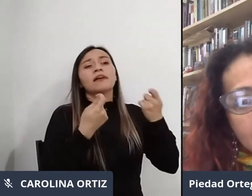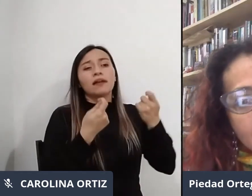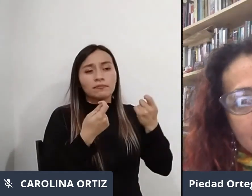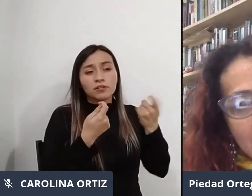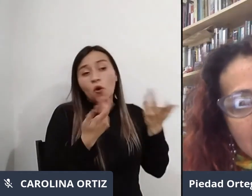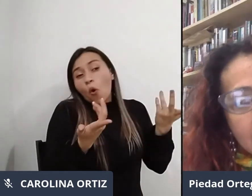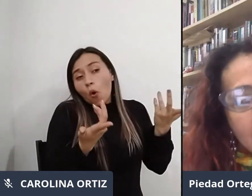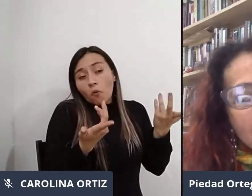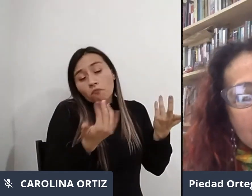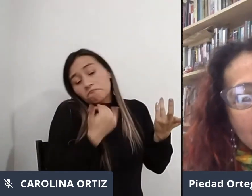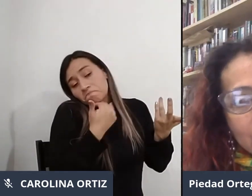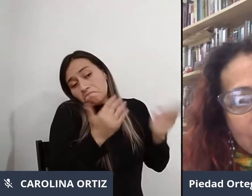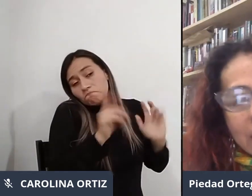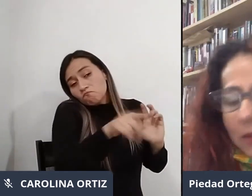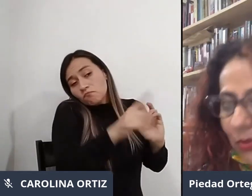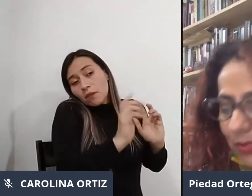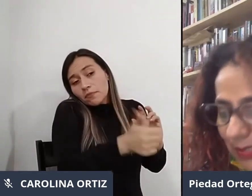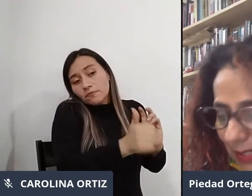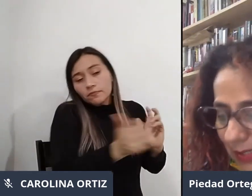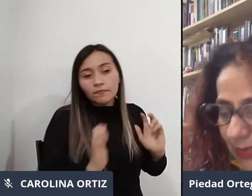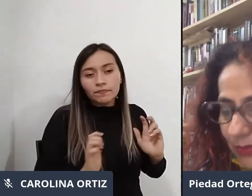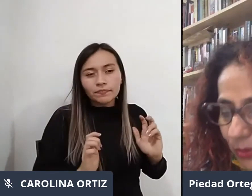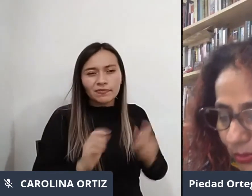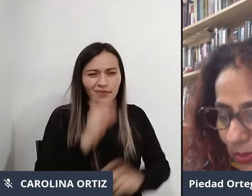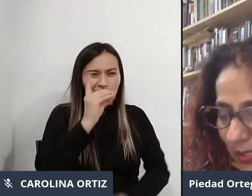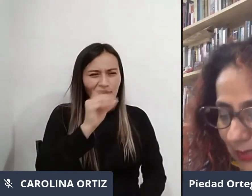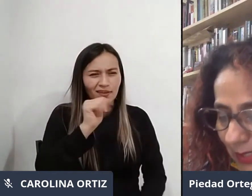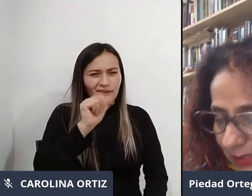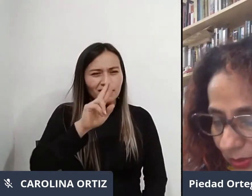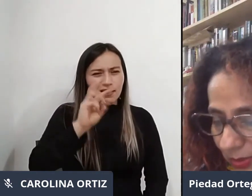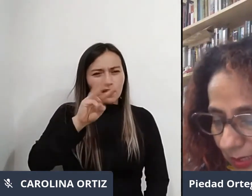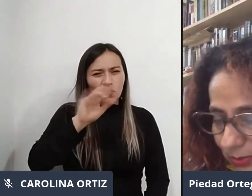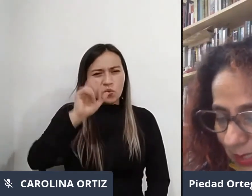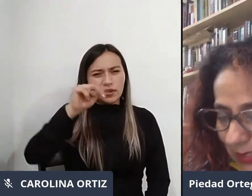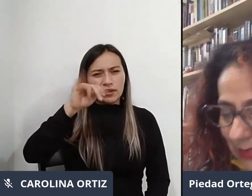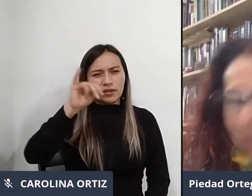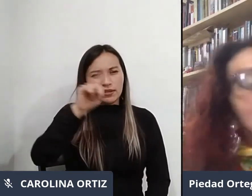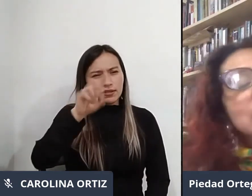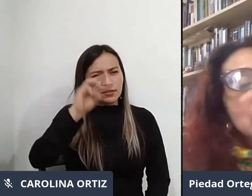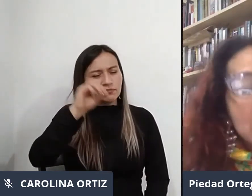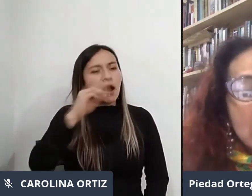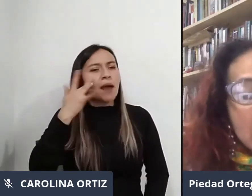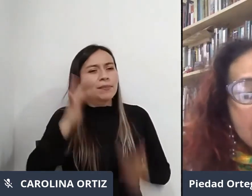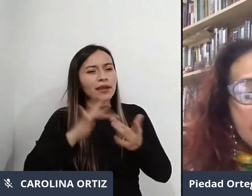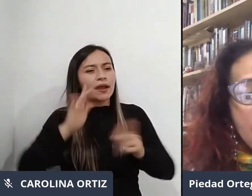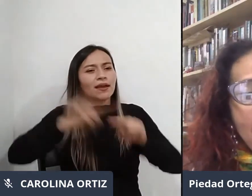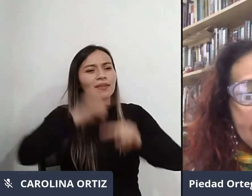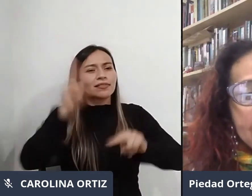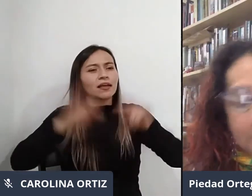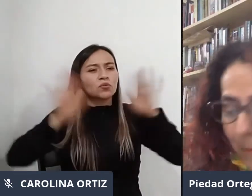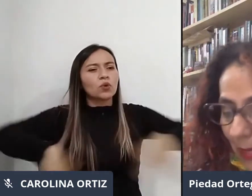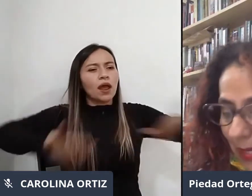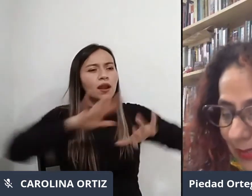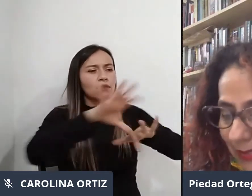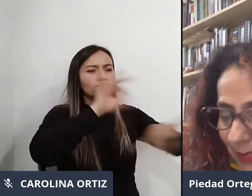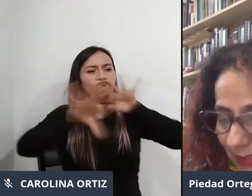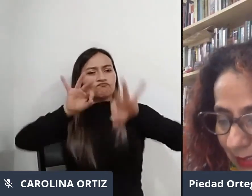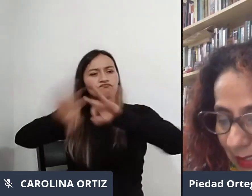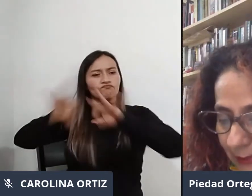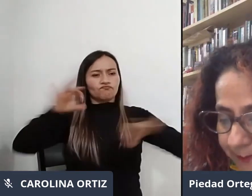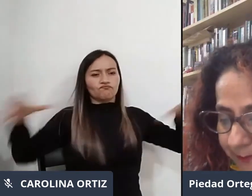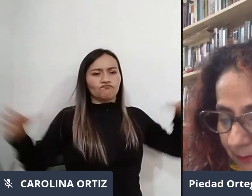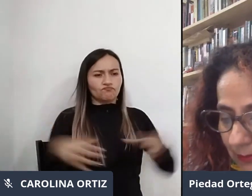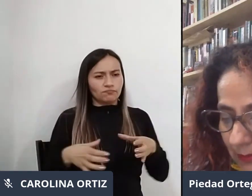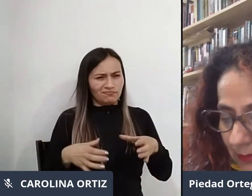darwinismo social como teoría social en torno a la selección natural? ¿Sí? Es esta